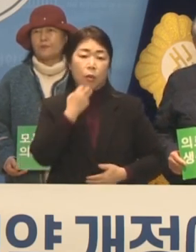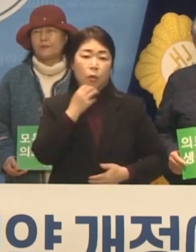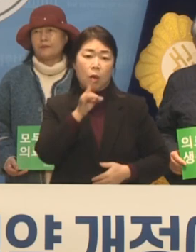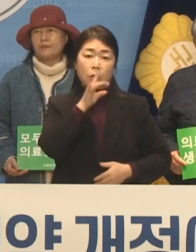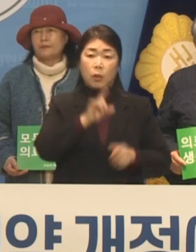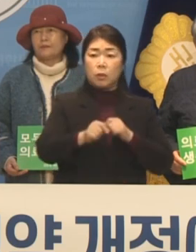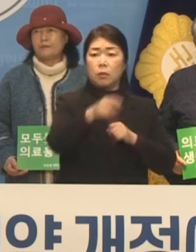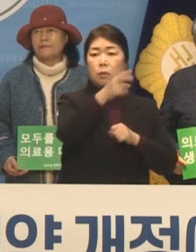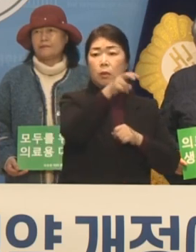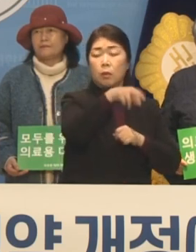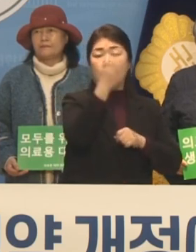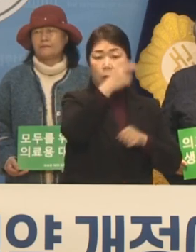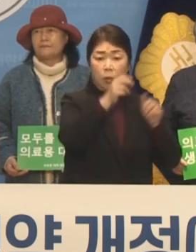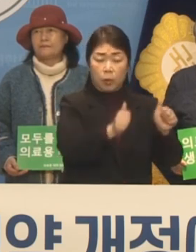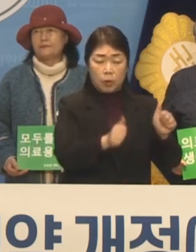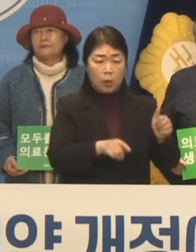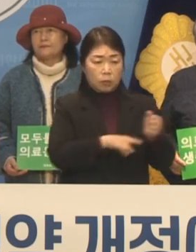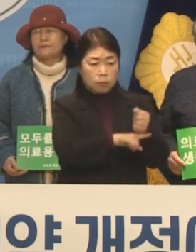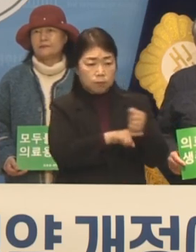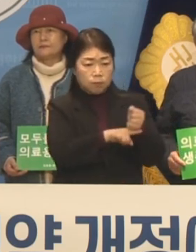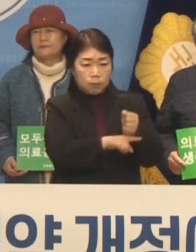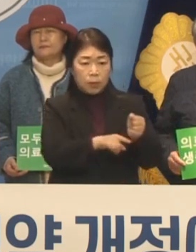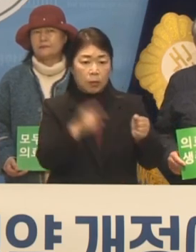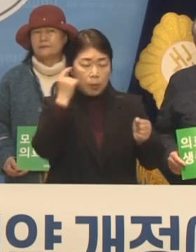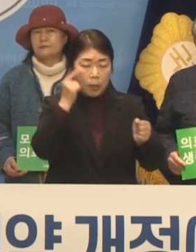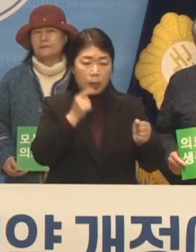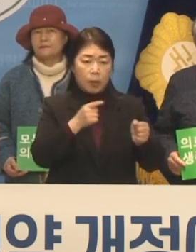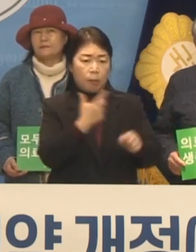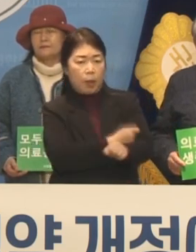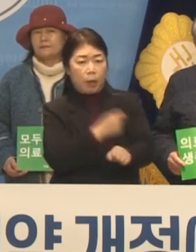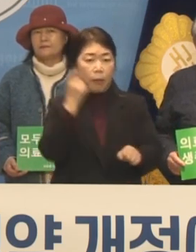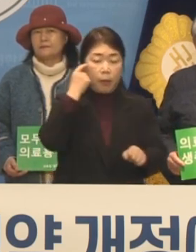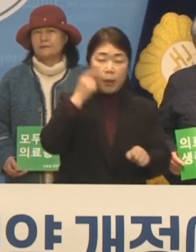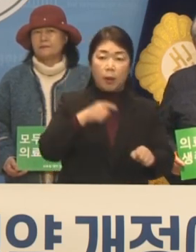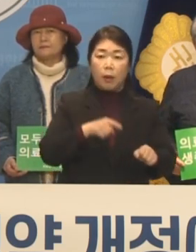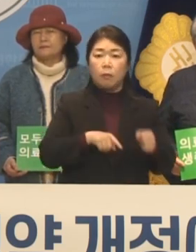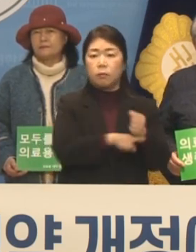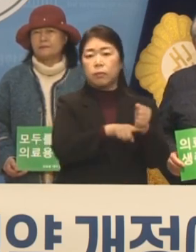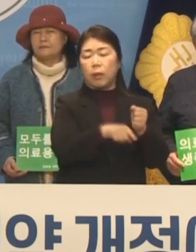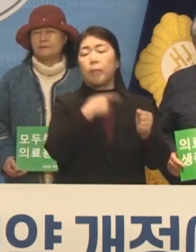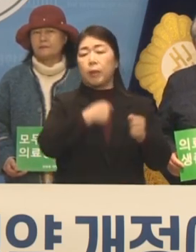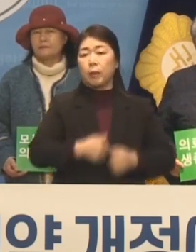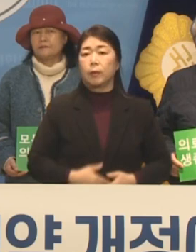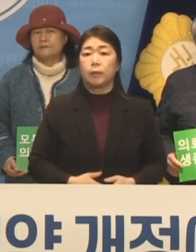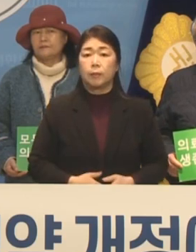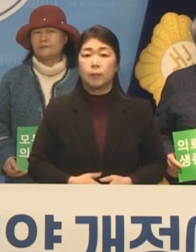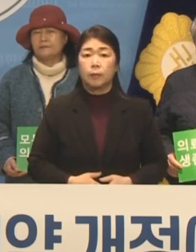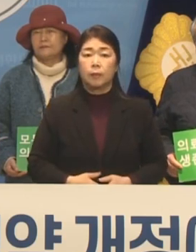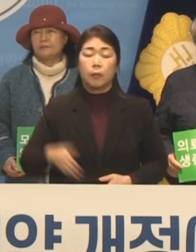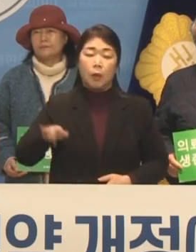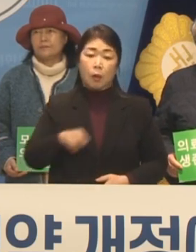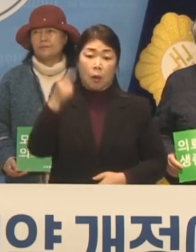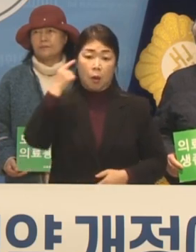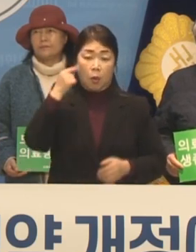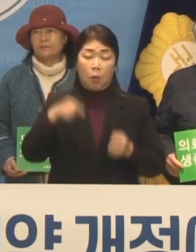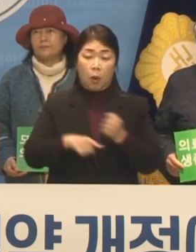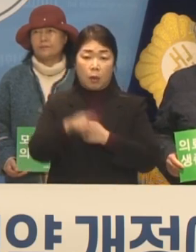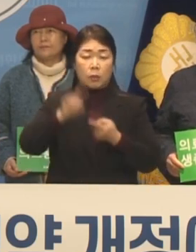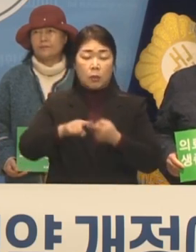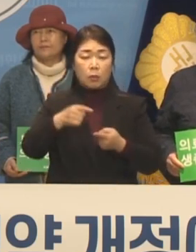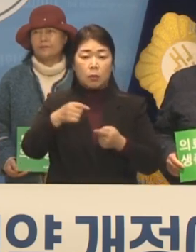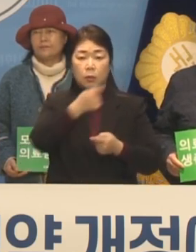12시간의 조사를 받게 되는 일이 벌어지게 된 겁니다. 하지만 저희의 그 과학적 근거가